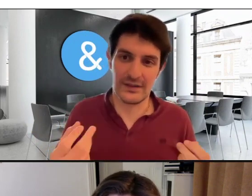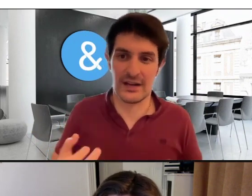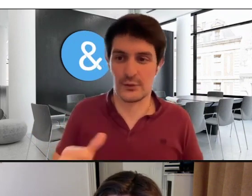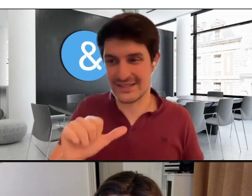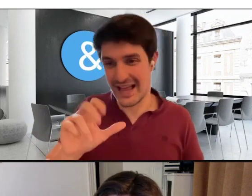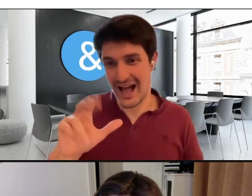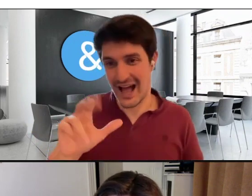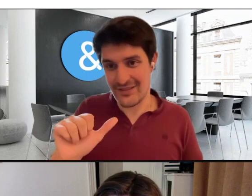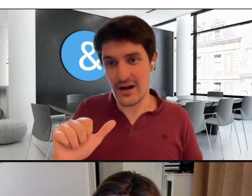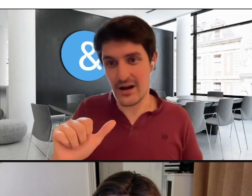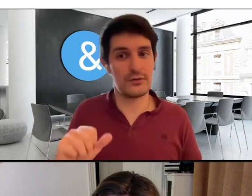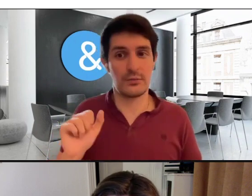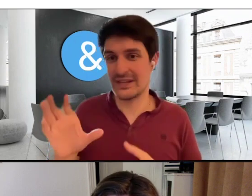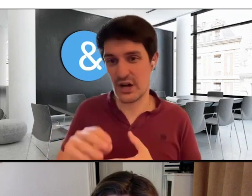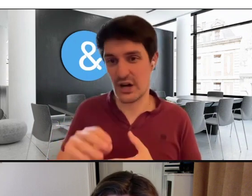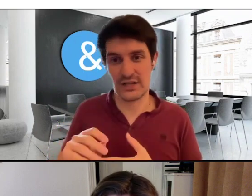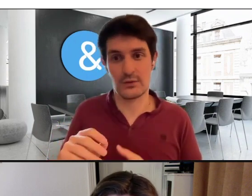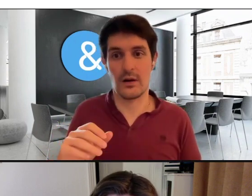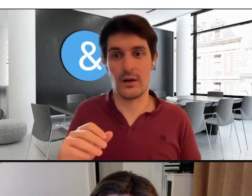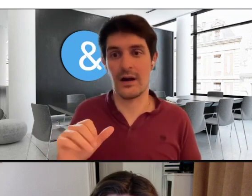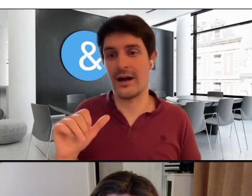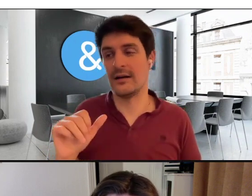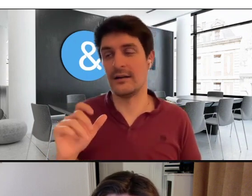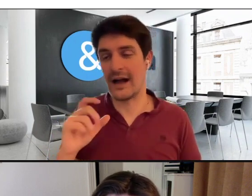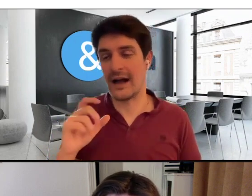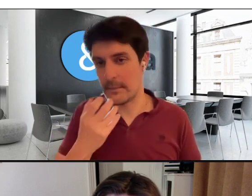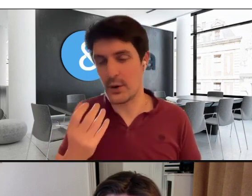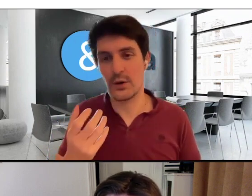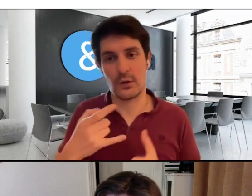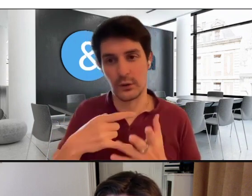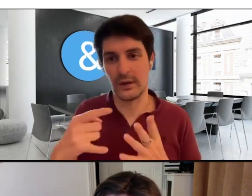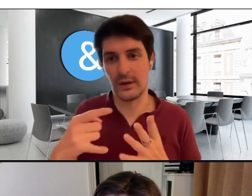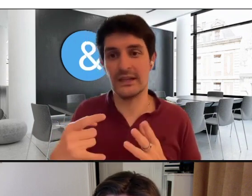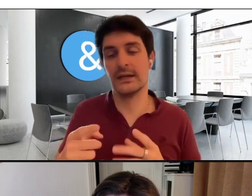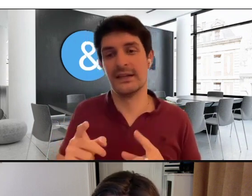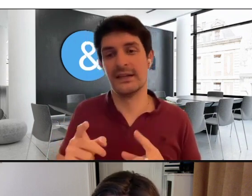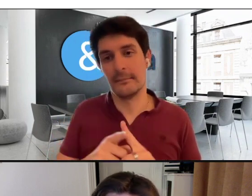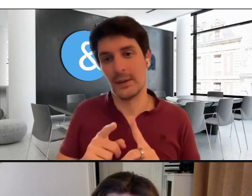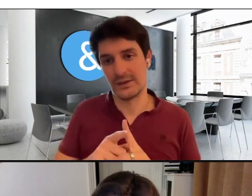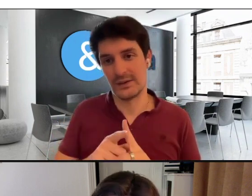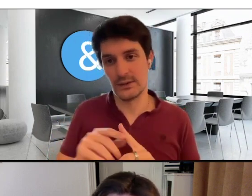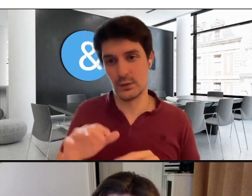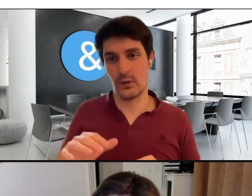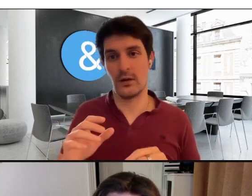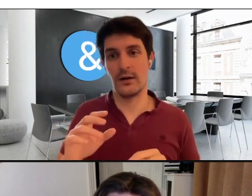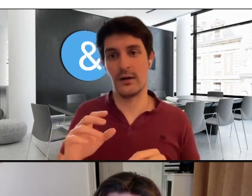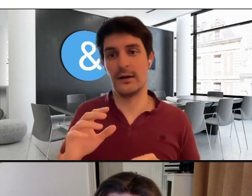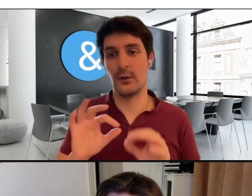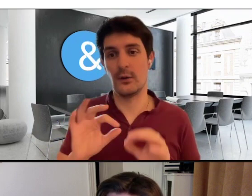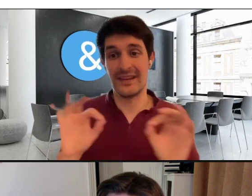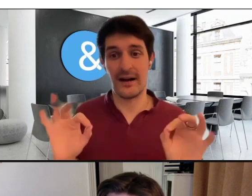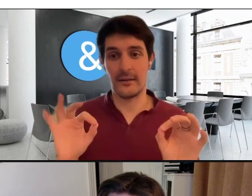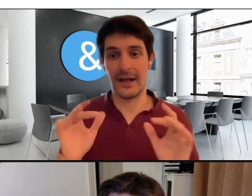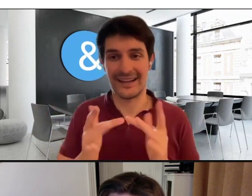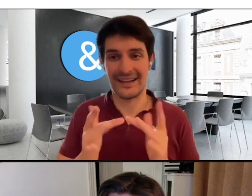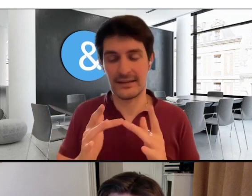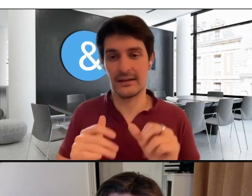C'est avant, tu peux télécharger sur Apple, sur Android, aussi sur le lien